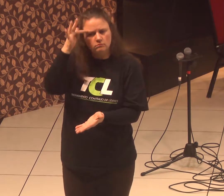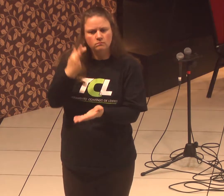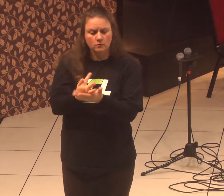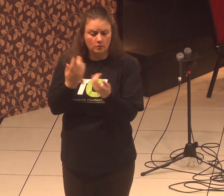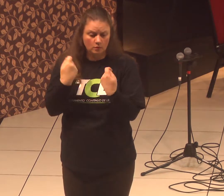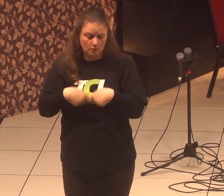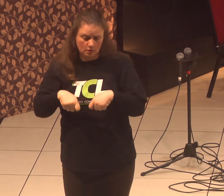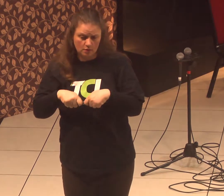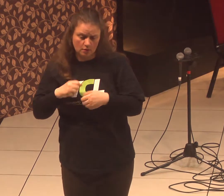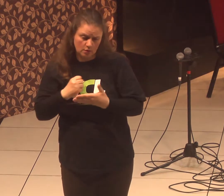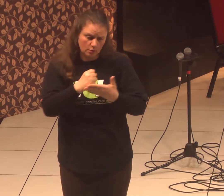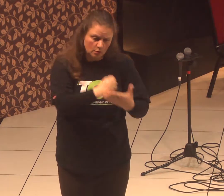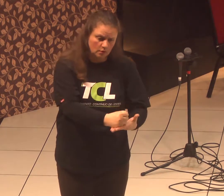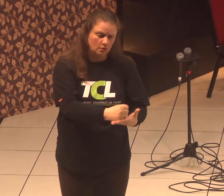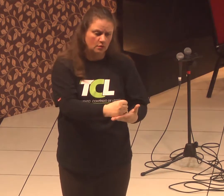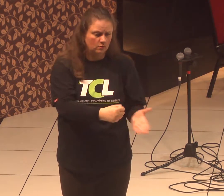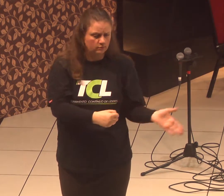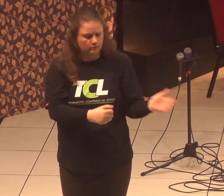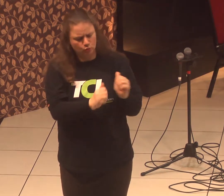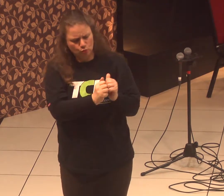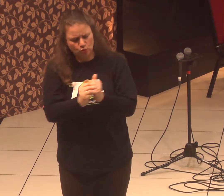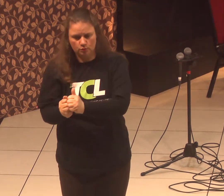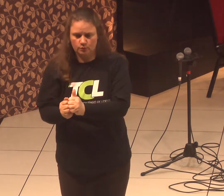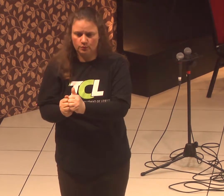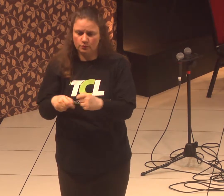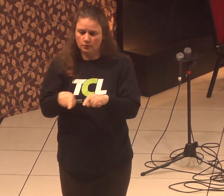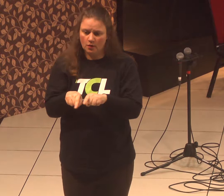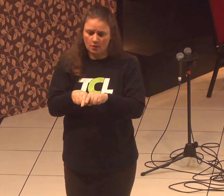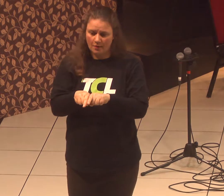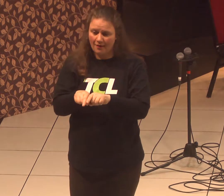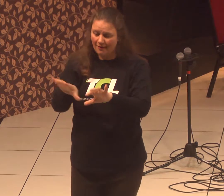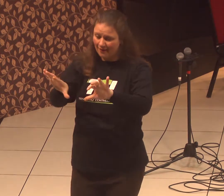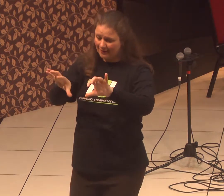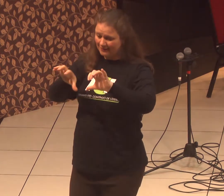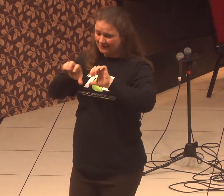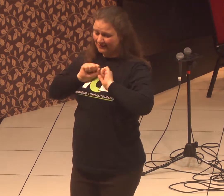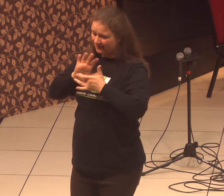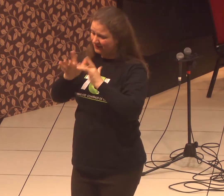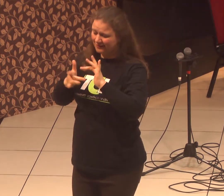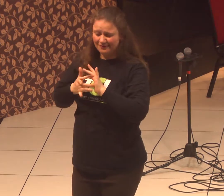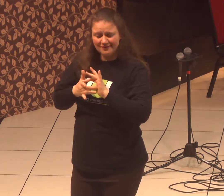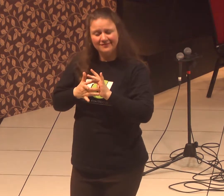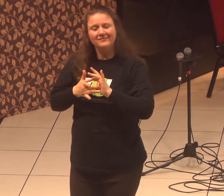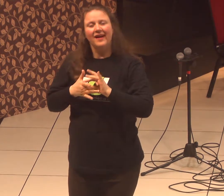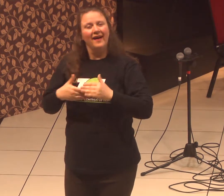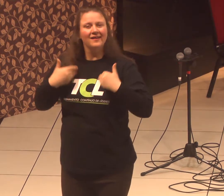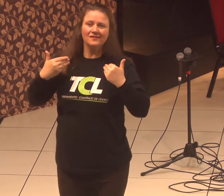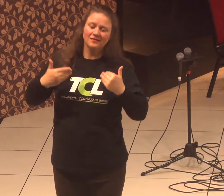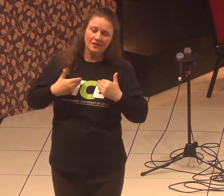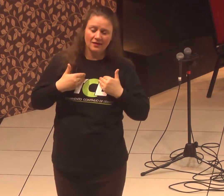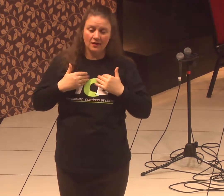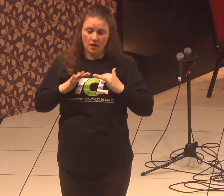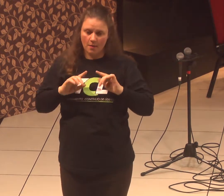as pessoas. Quando as pessoas nascem de novo, elas não sabem andar. E a gente tem que